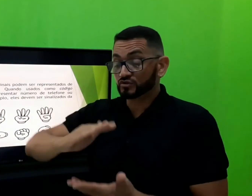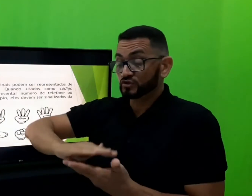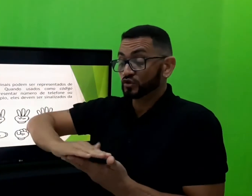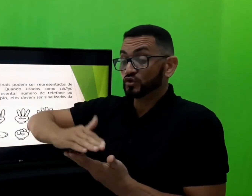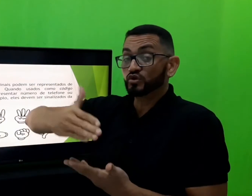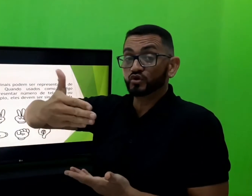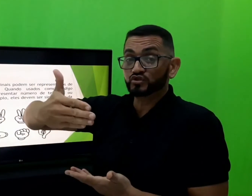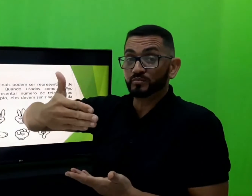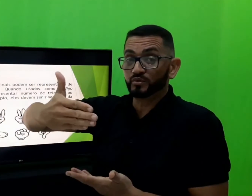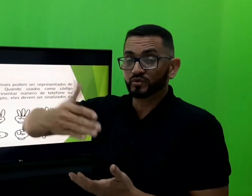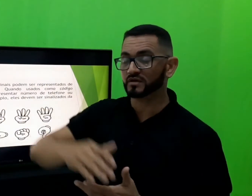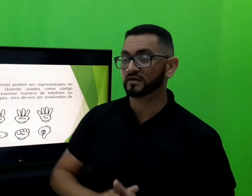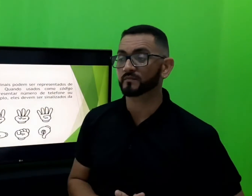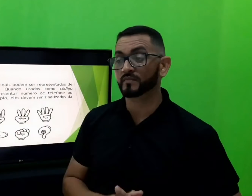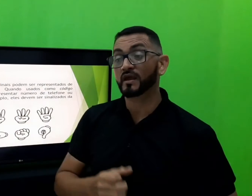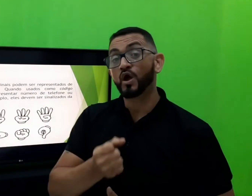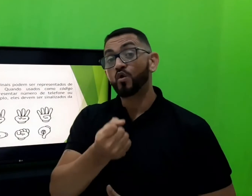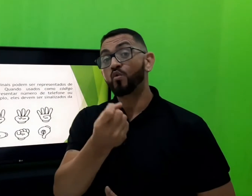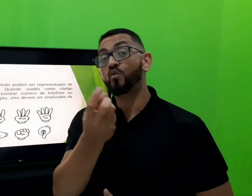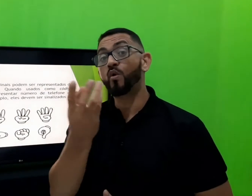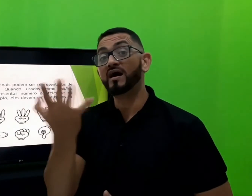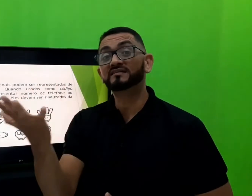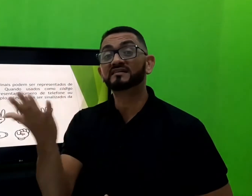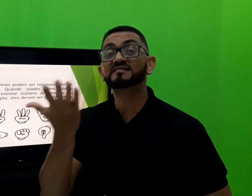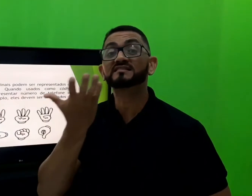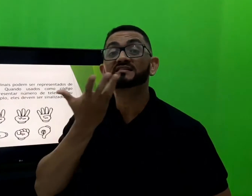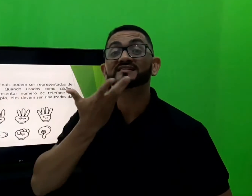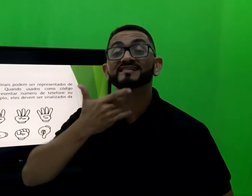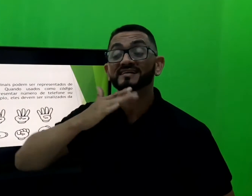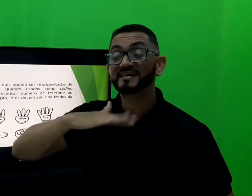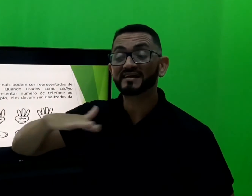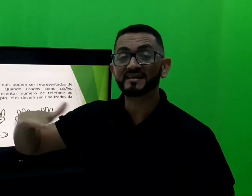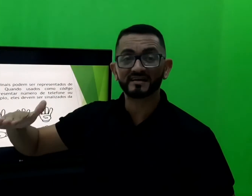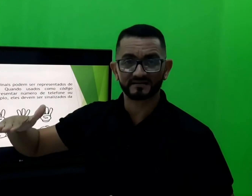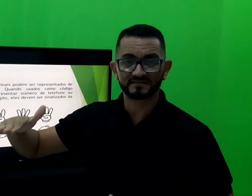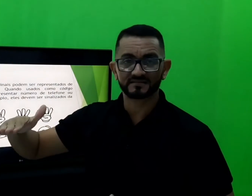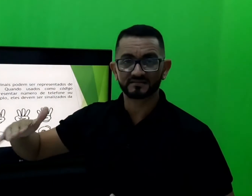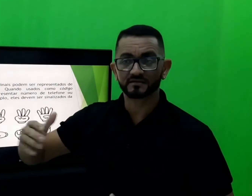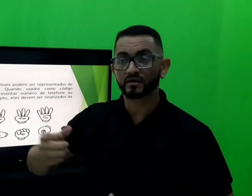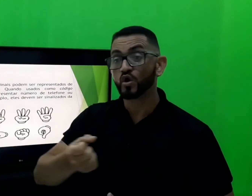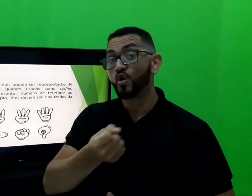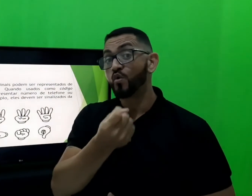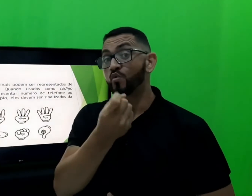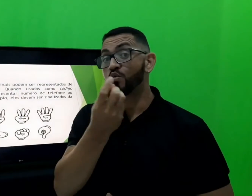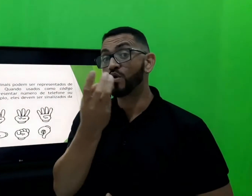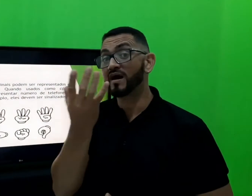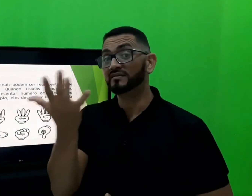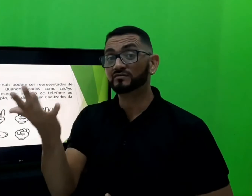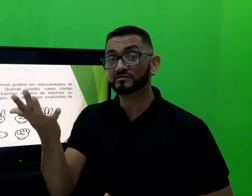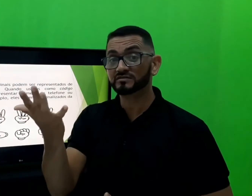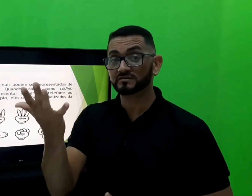Quantos notebook? Quantas crianças? Quantos